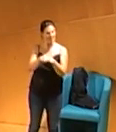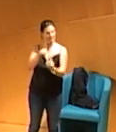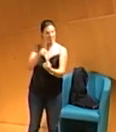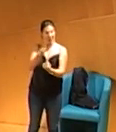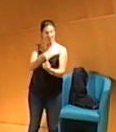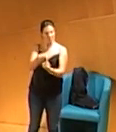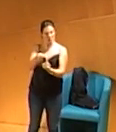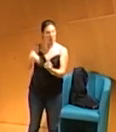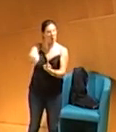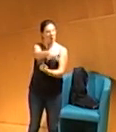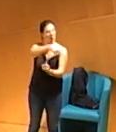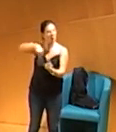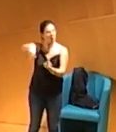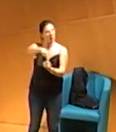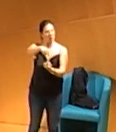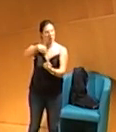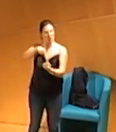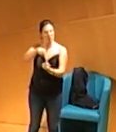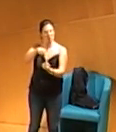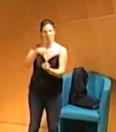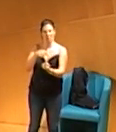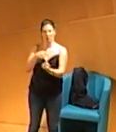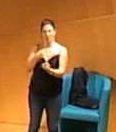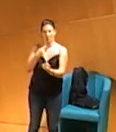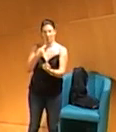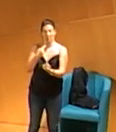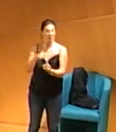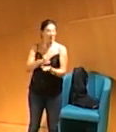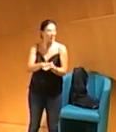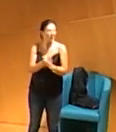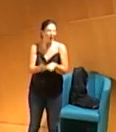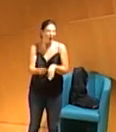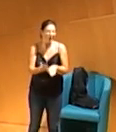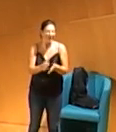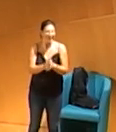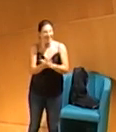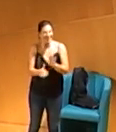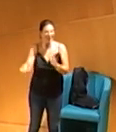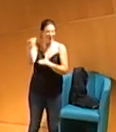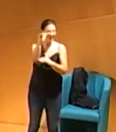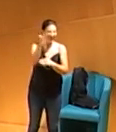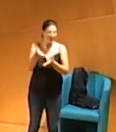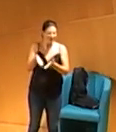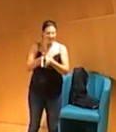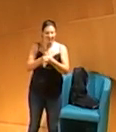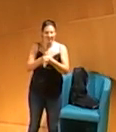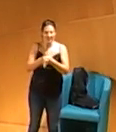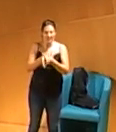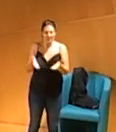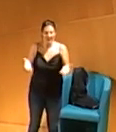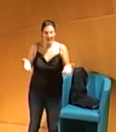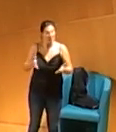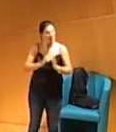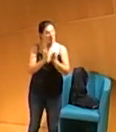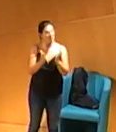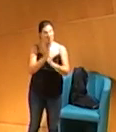Et effectivement, de nos enfants adultes. Alors c'est vrai qu'après, ils prennent pas la parole dans le livre. Ils